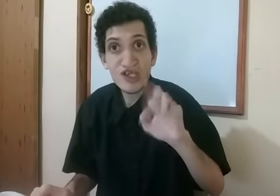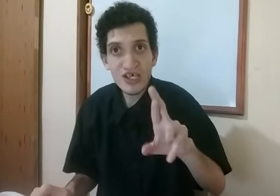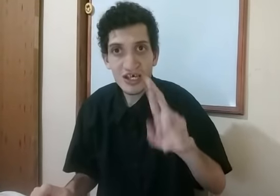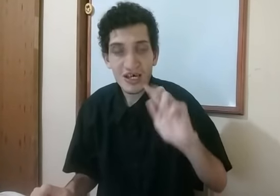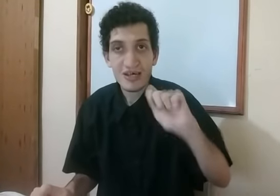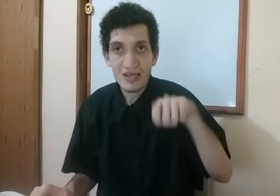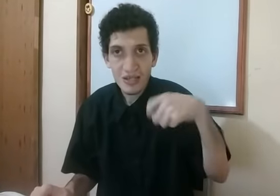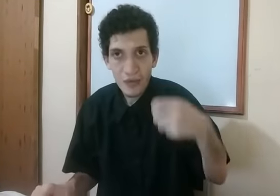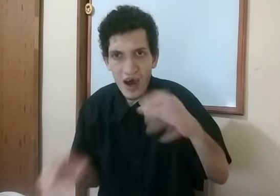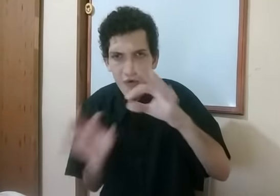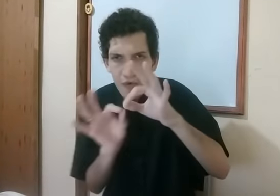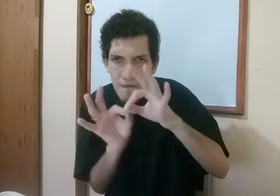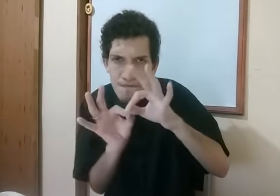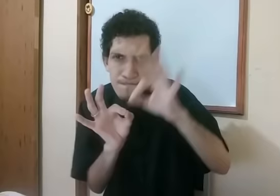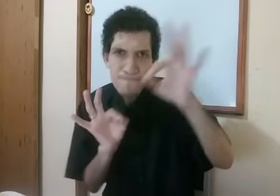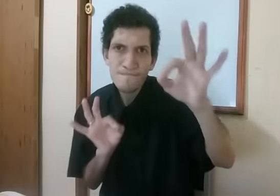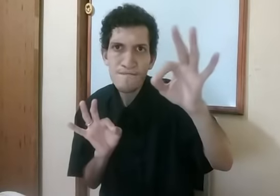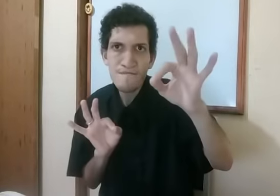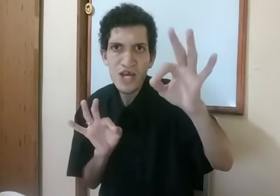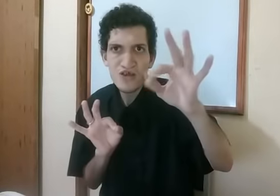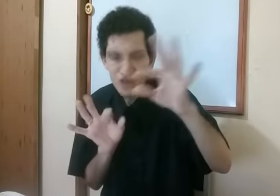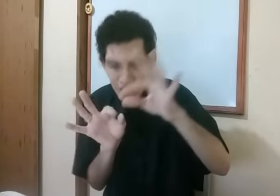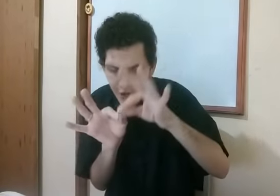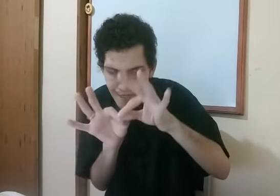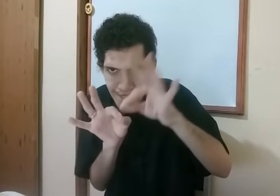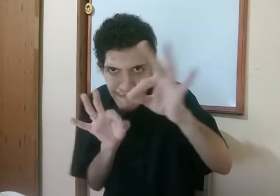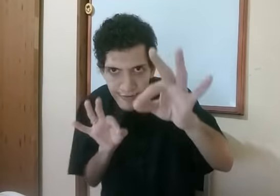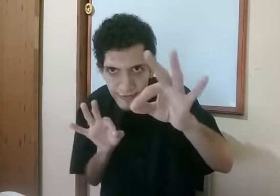Medir. Sinal medir.